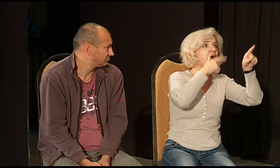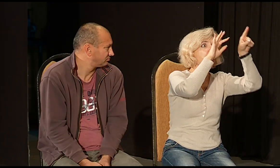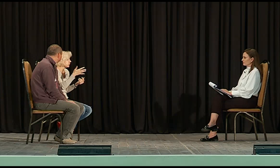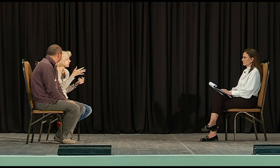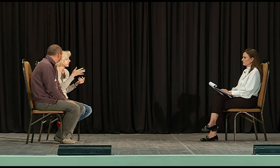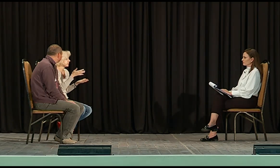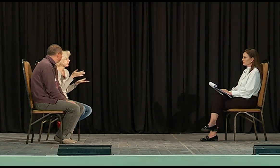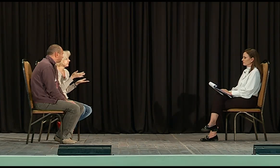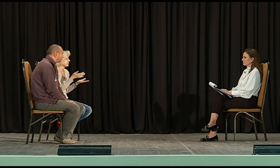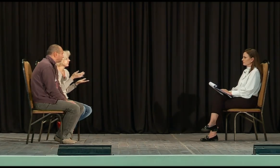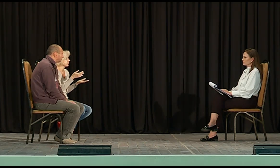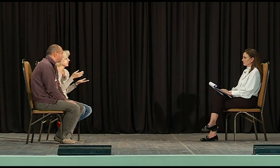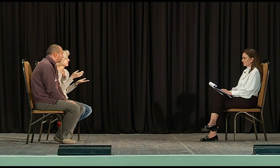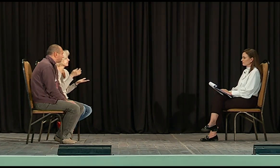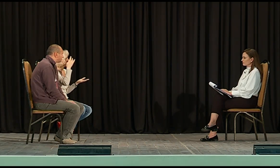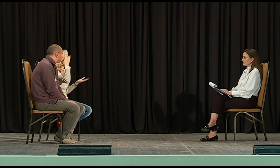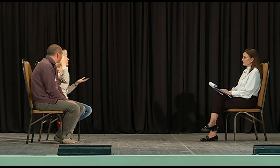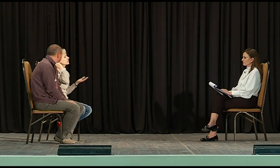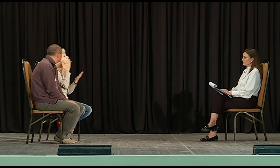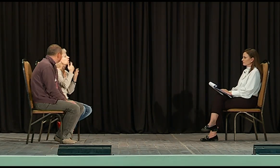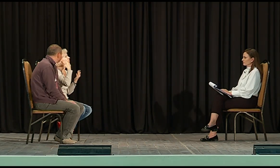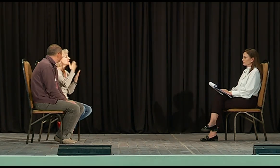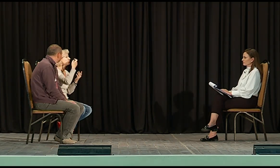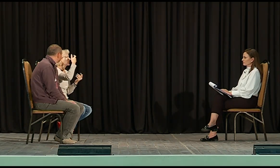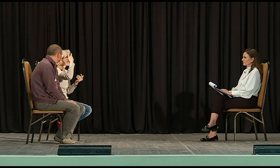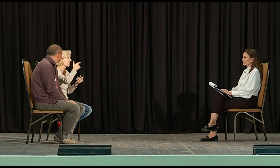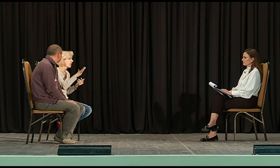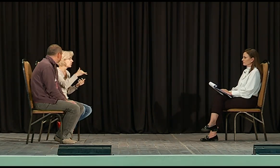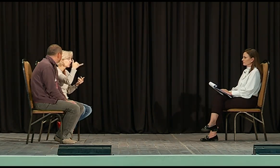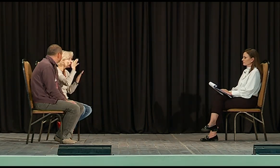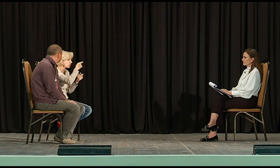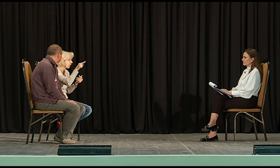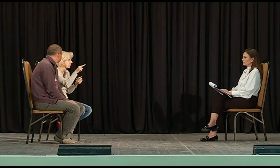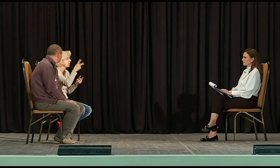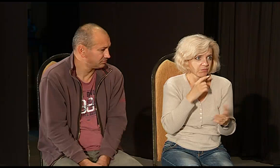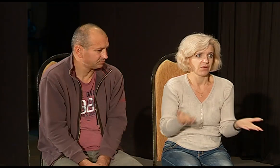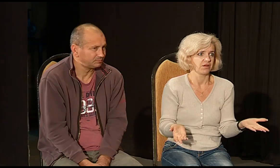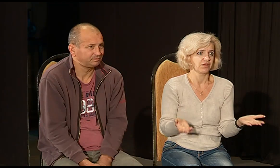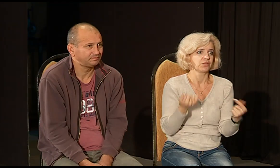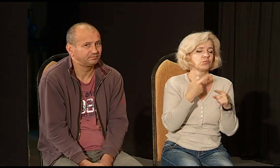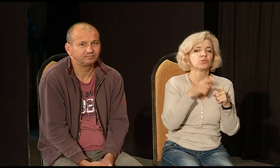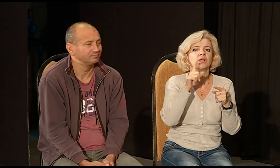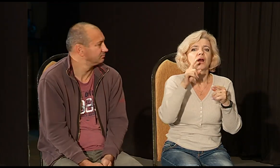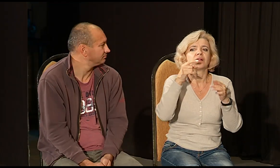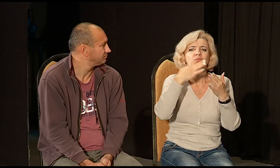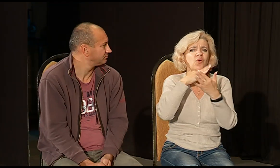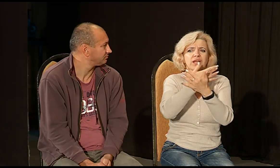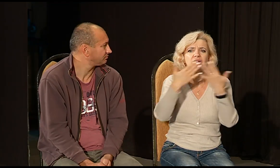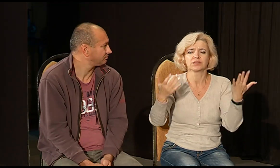subtitrare. Ori citesc, ori privesc. Eu nu pot așa, n-am două perechi de ochi. Când se traduce în limbajul mimico-gestual, doar de asta se